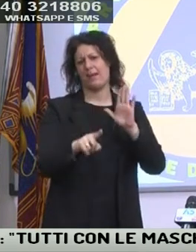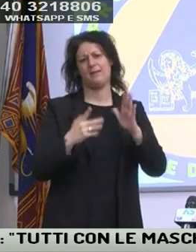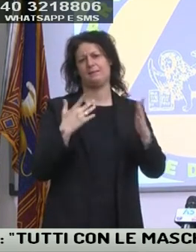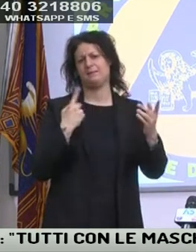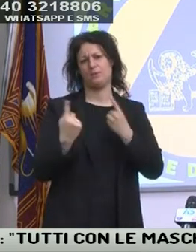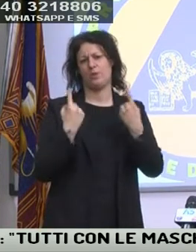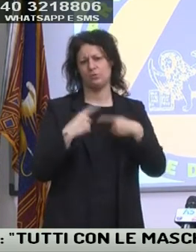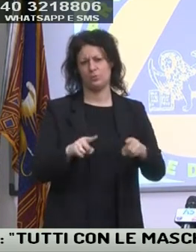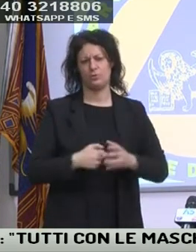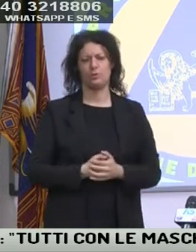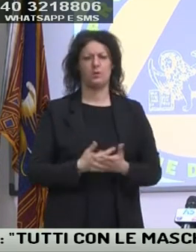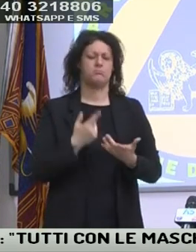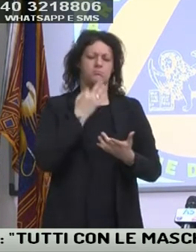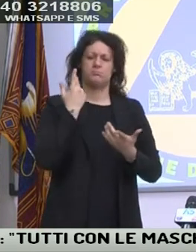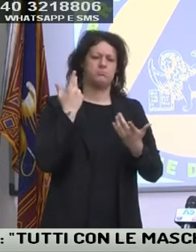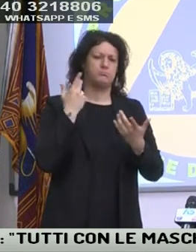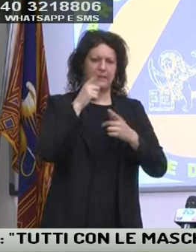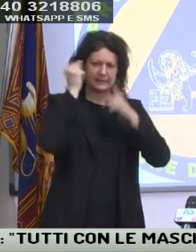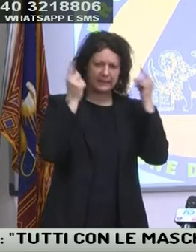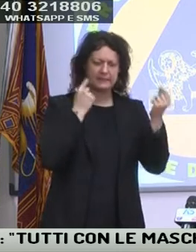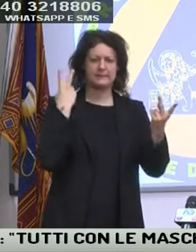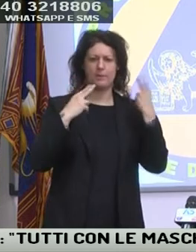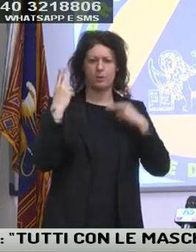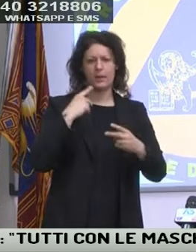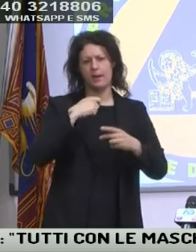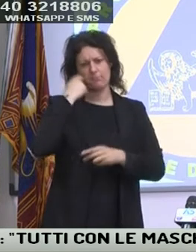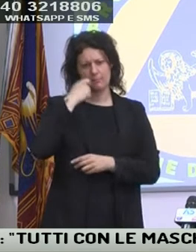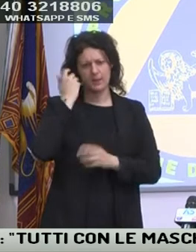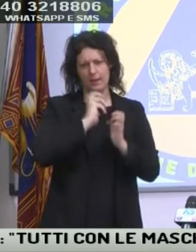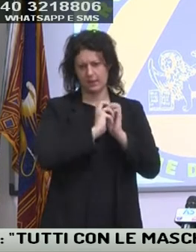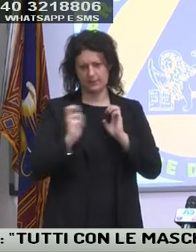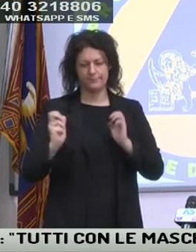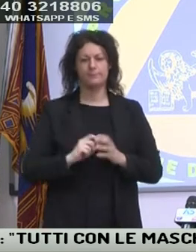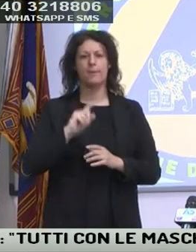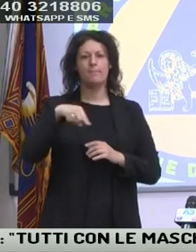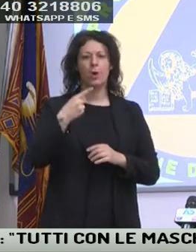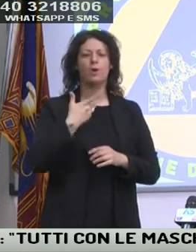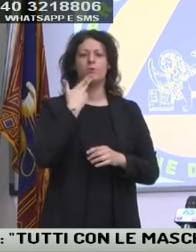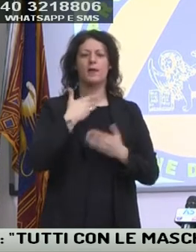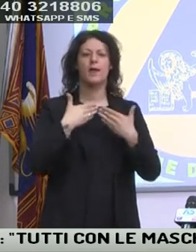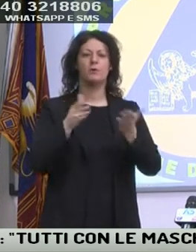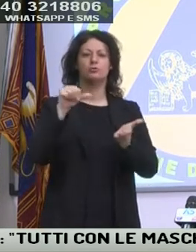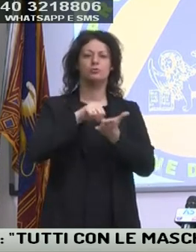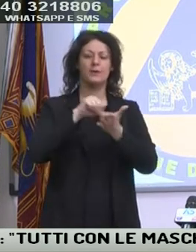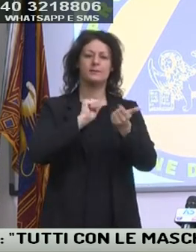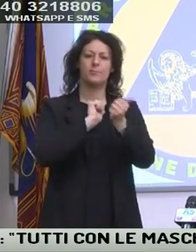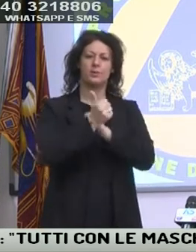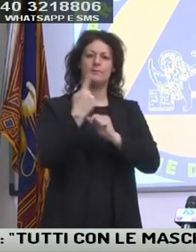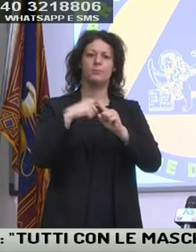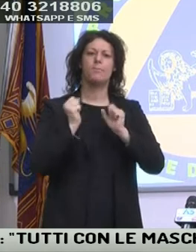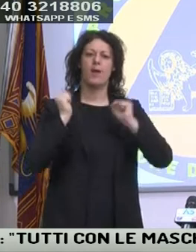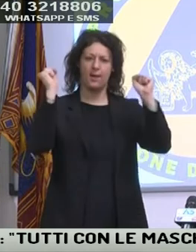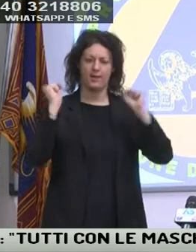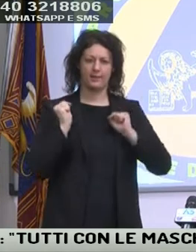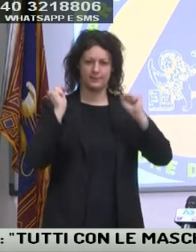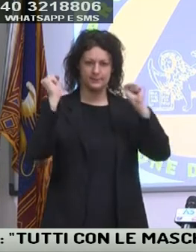servizi alla persona, gli estetiste, i parrucchieri, i barbieri e quant'altro. Poi i centri sportivi e le palestre, in modo